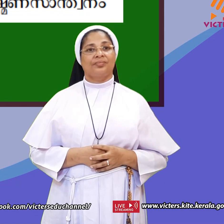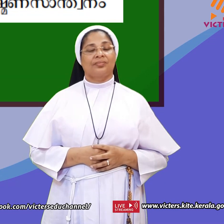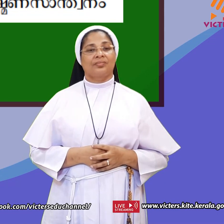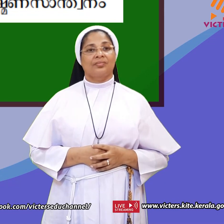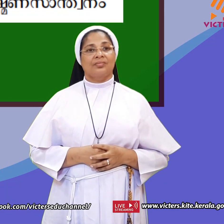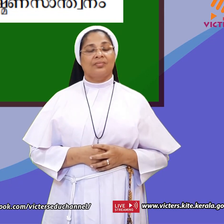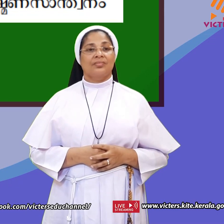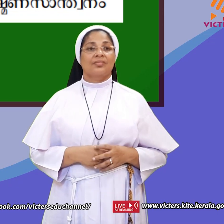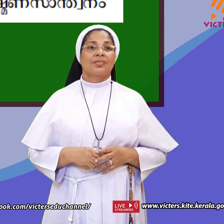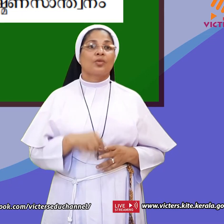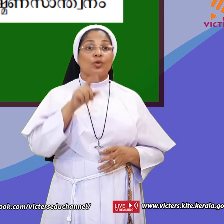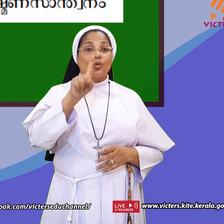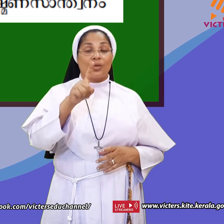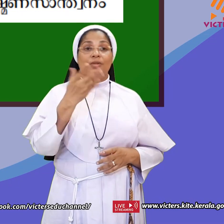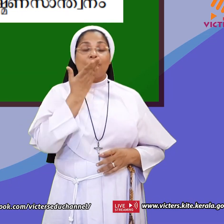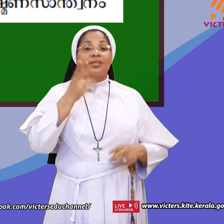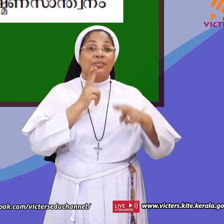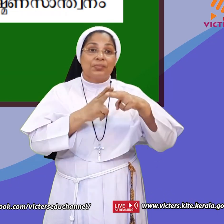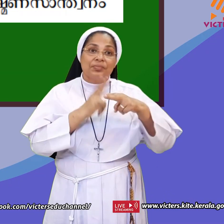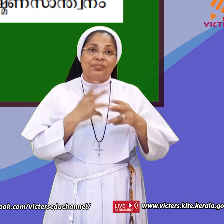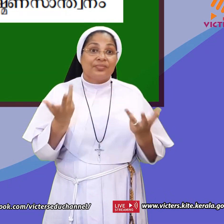ലക്ഷ്മണസ്വാന്തനമാണ് ഒന്നാമത്തെ പാഠം.